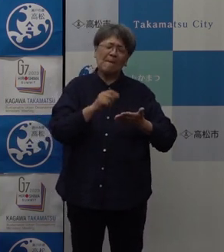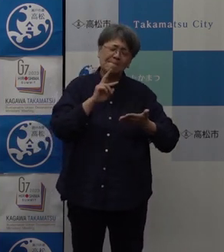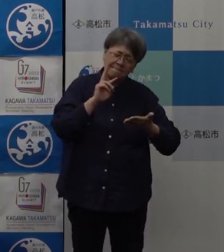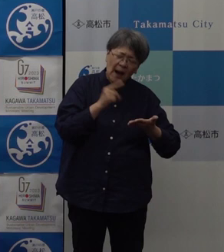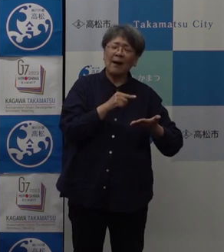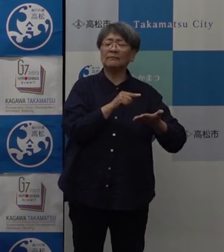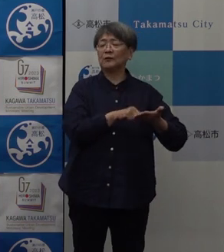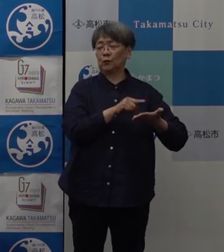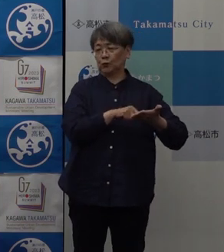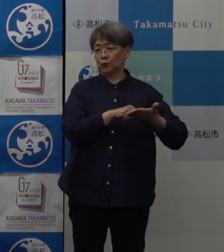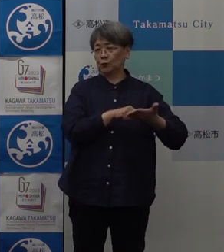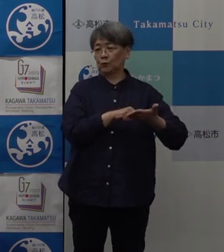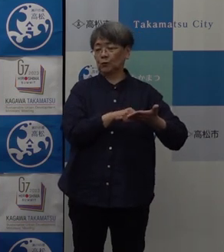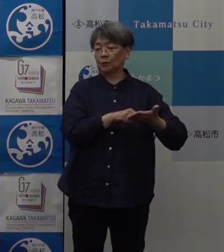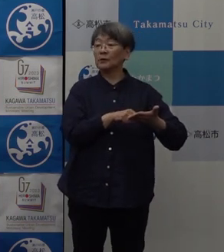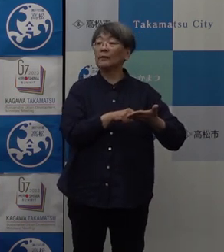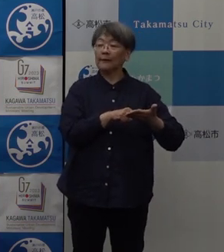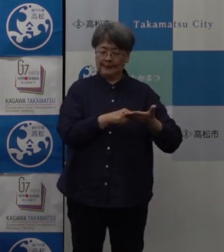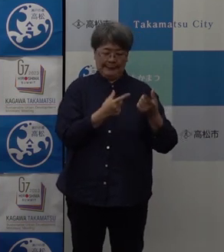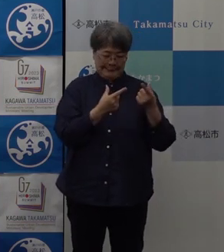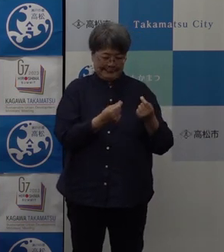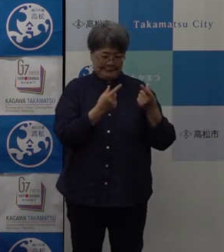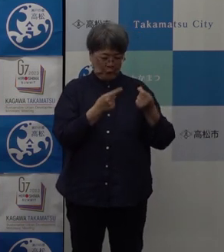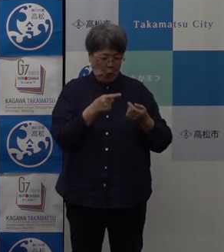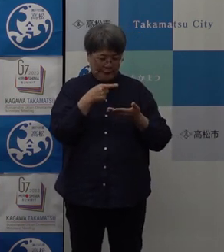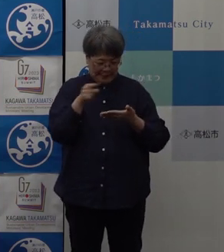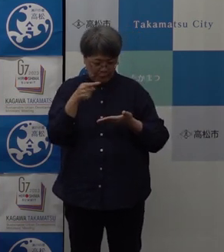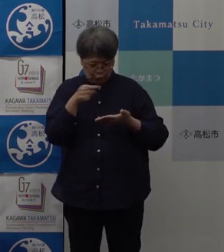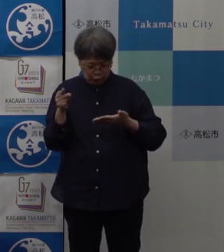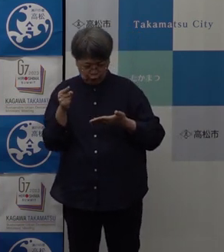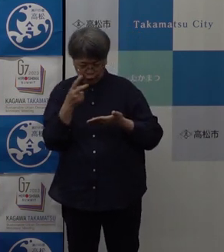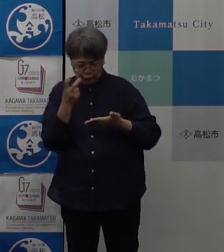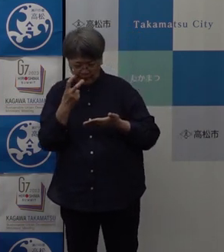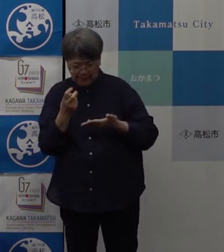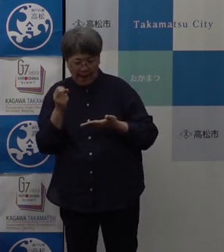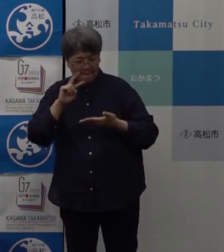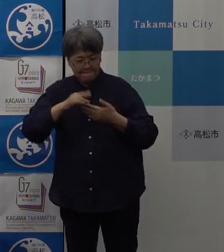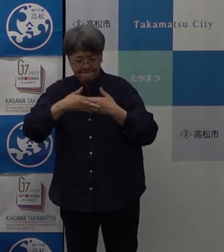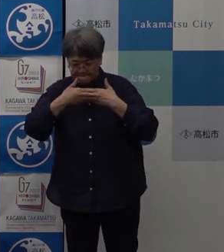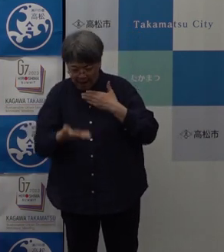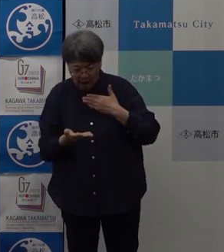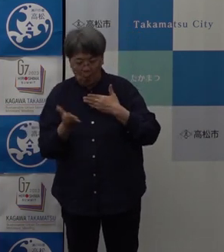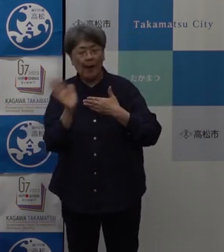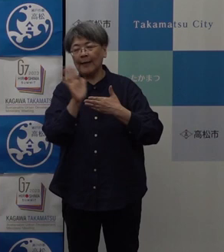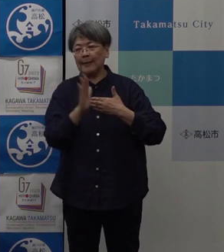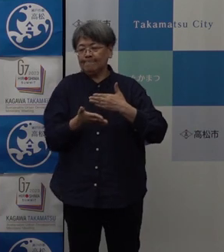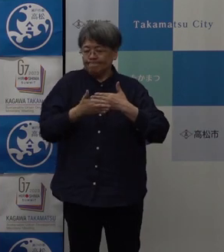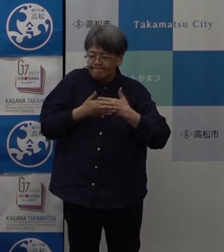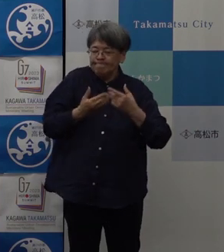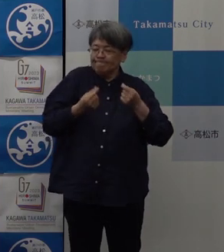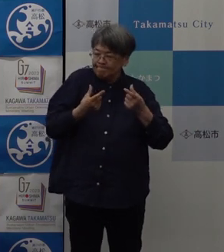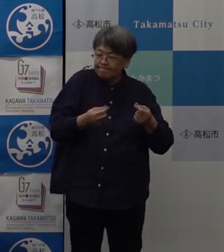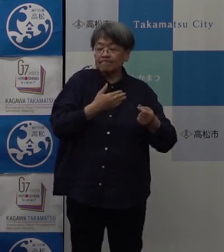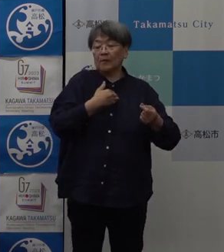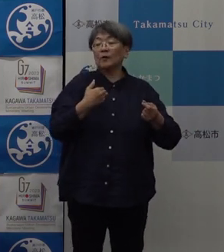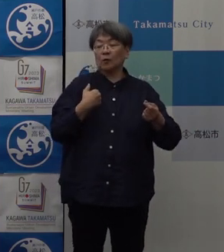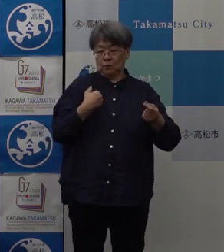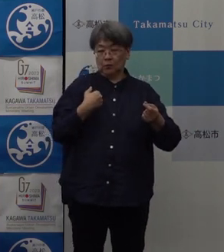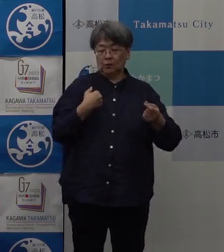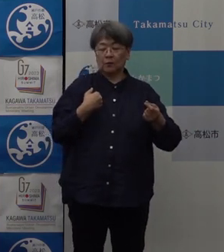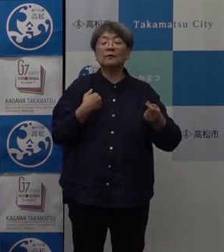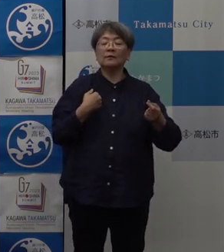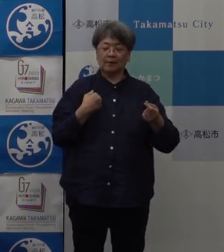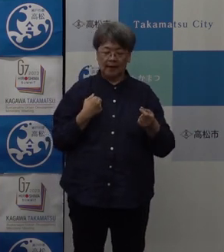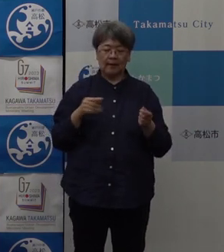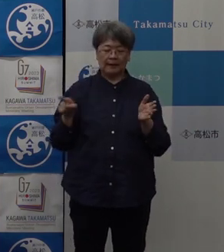ミスということでございますので、まあ、きちっとチェックをすれば再発防止が可能であるということでございますから、まあ、その辺はやっぱりこ